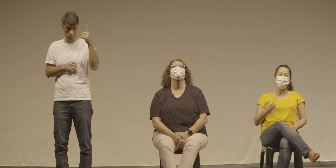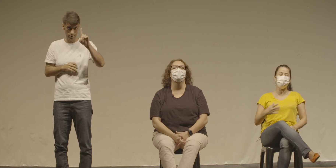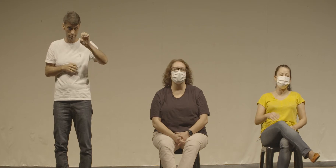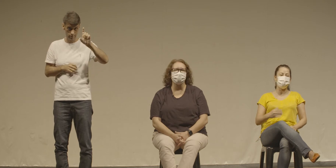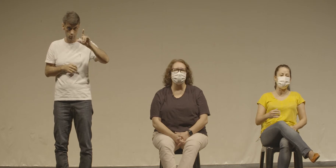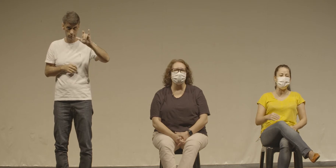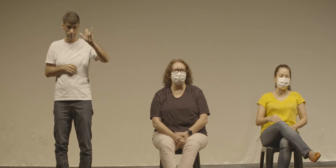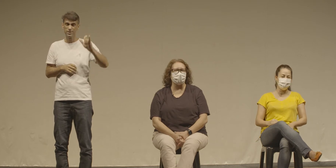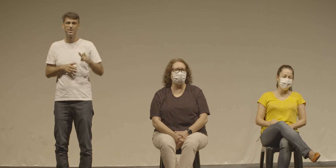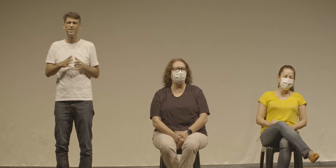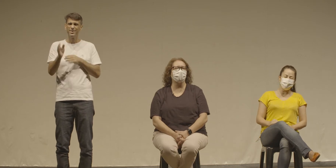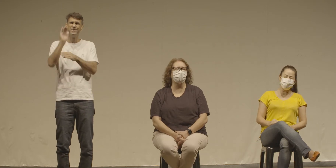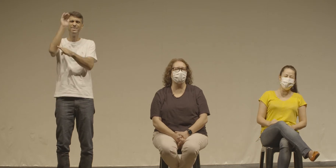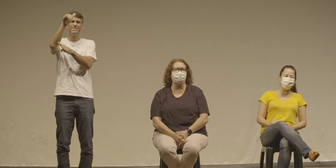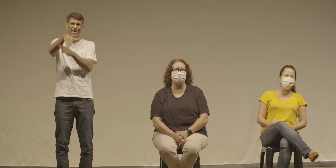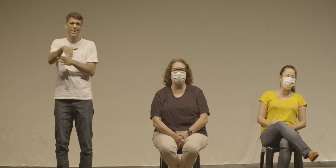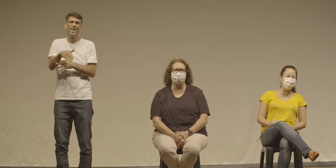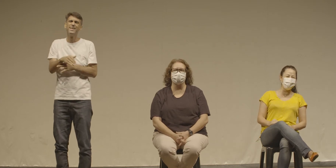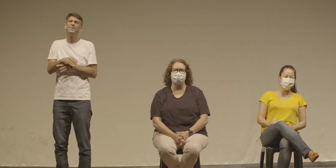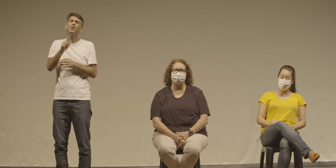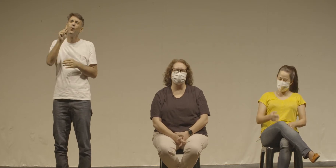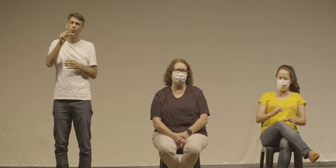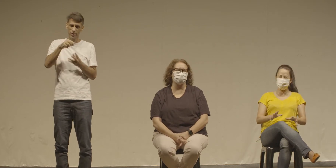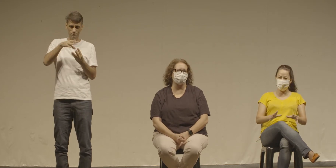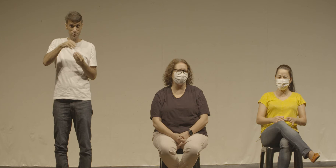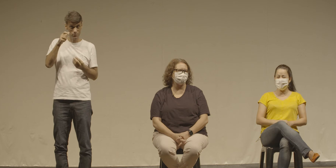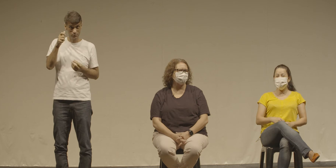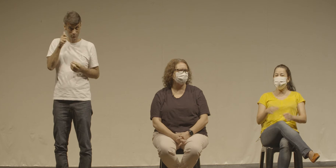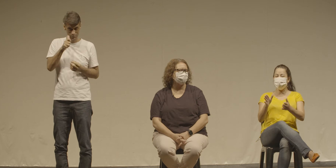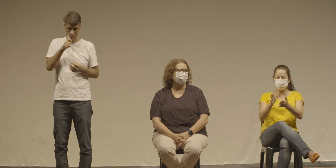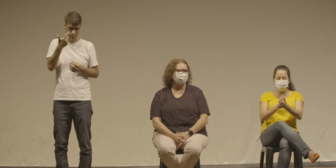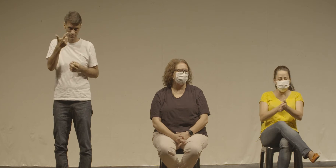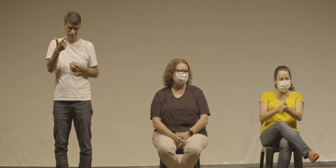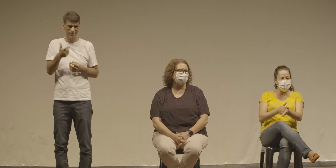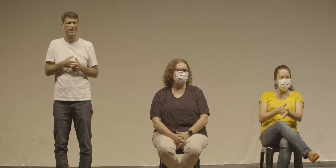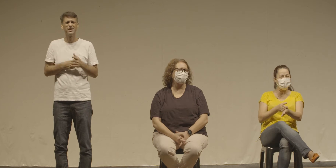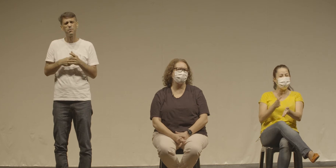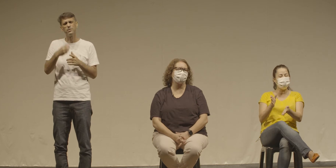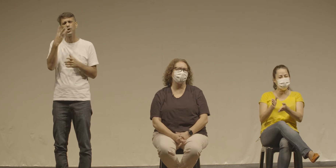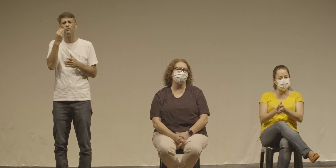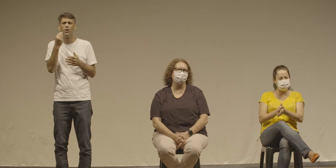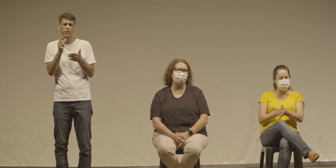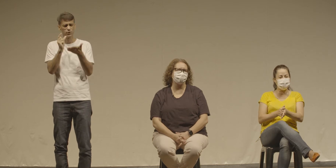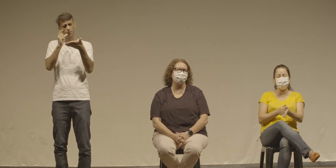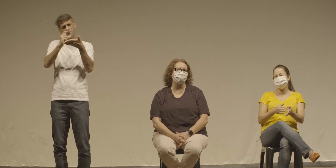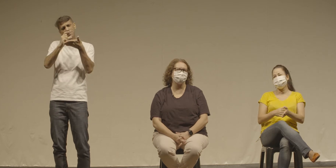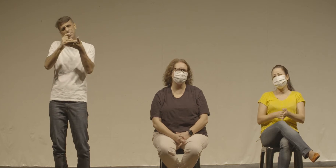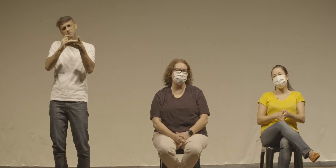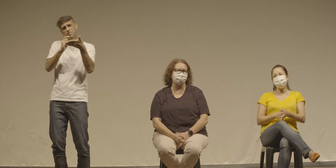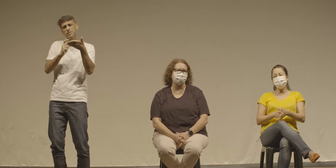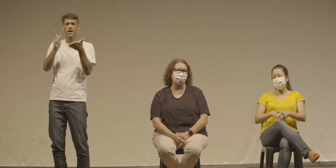teve. O resto tem menos espírito feminino. Ela fez. colocou fotinho, tudo